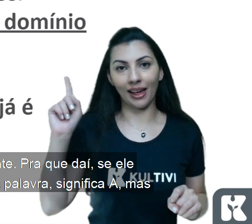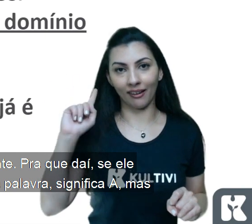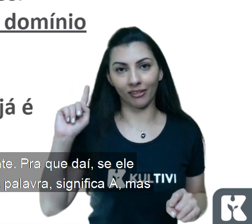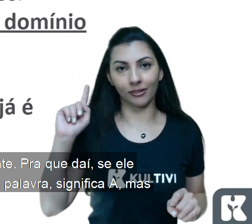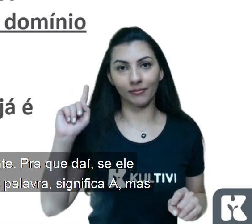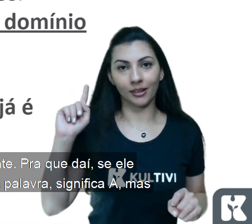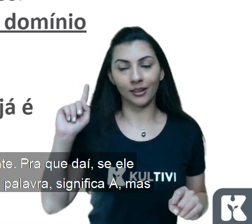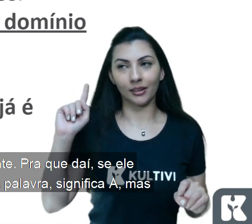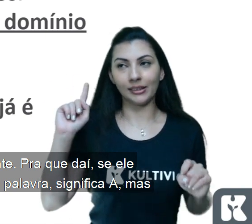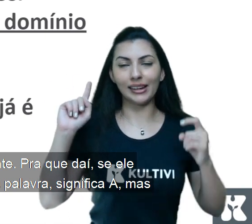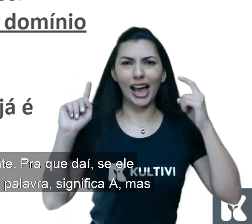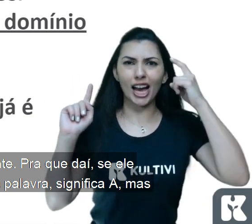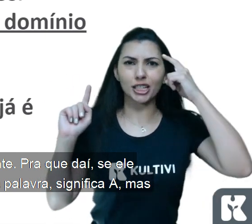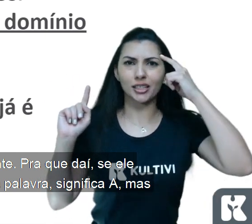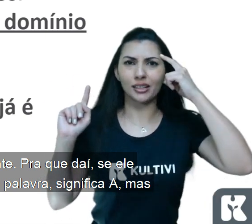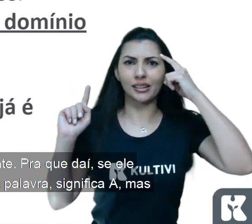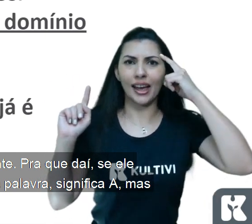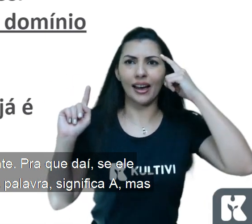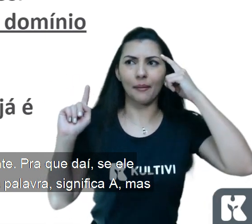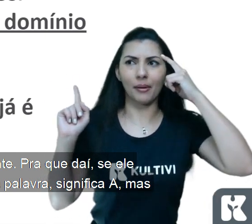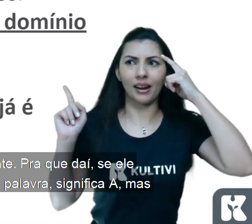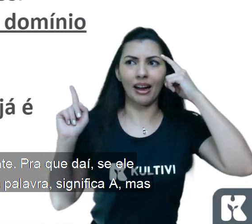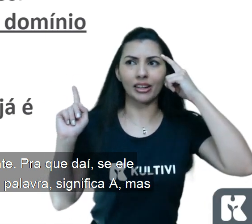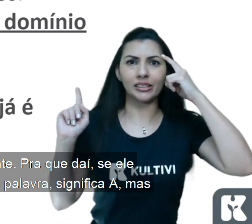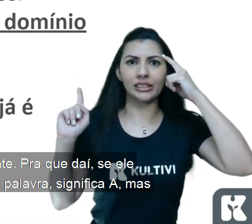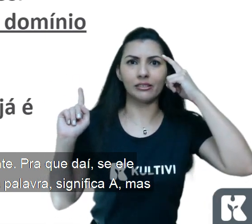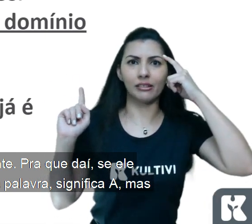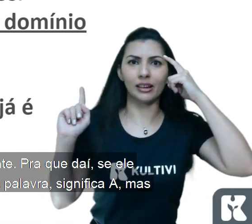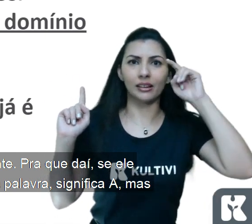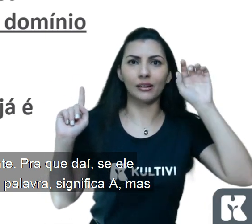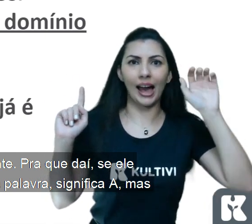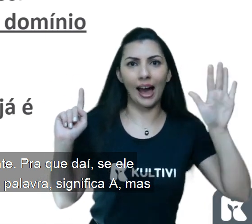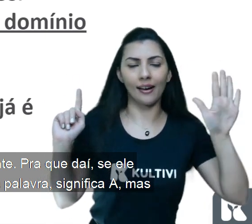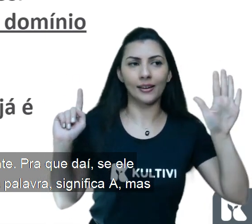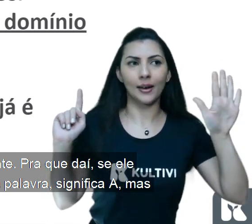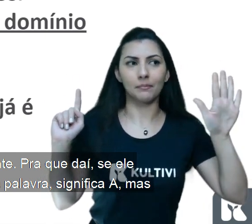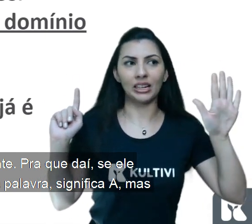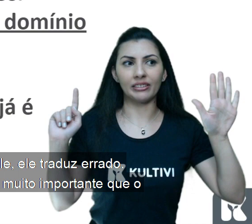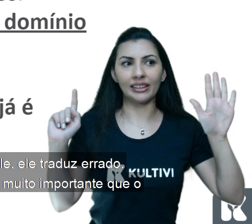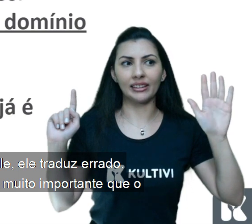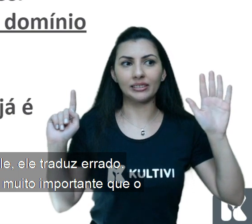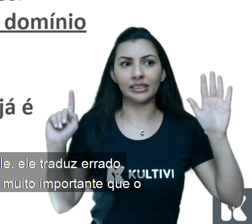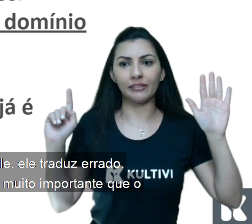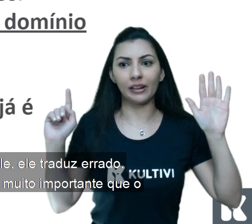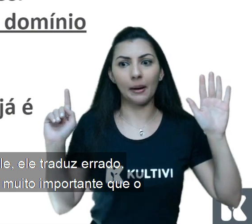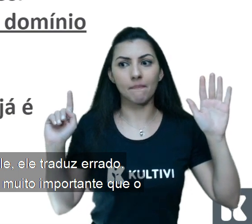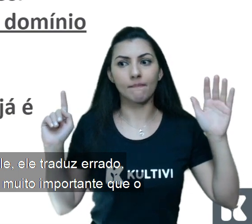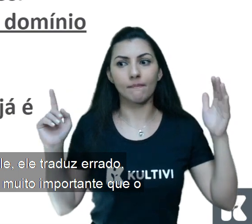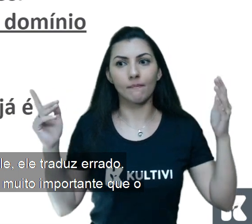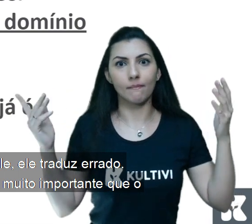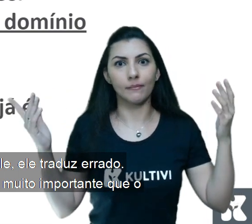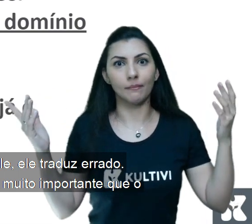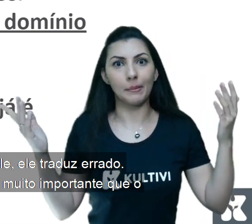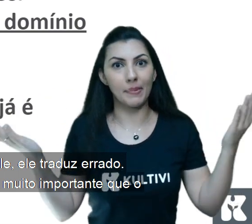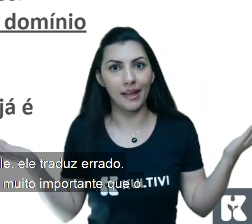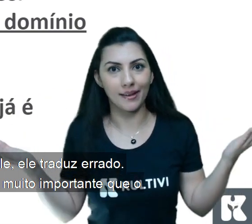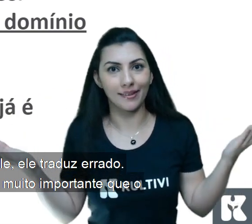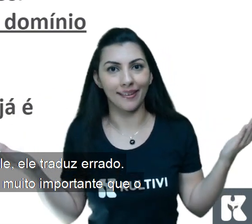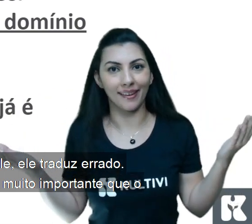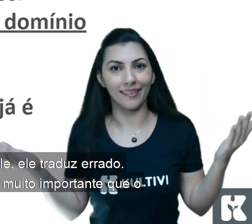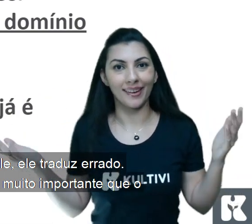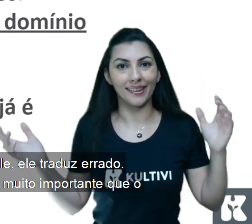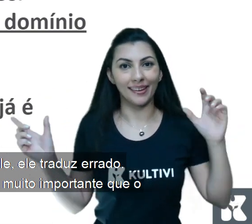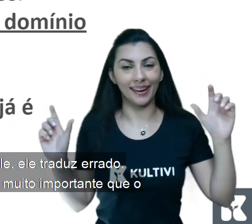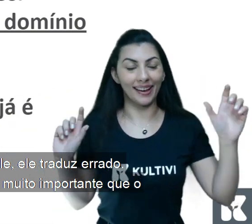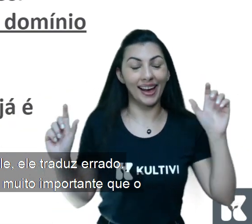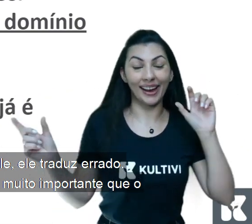a palavra e ele acha que a palavra significa A, mas na verdade ela significa B,